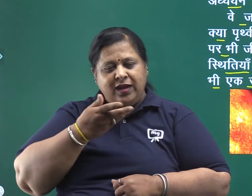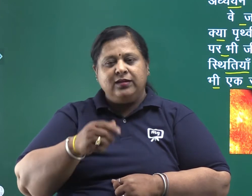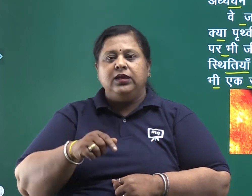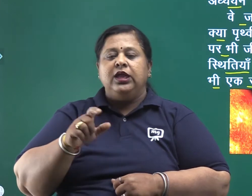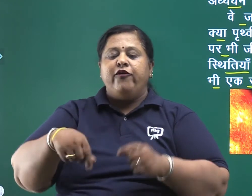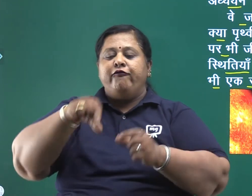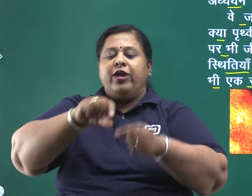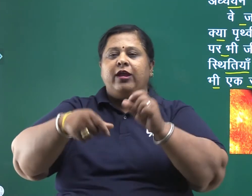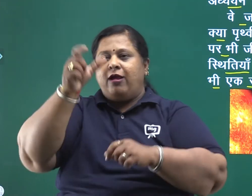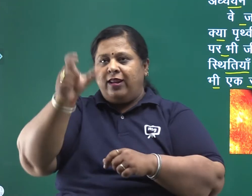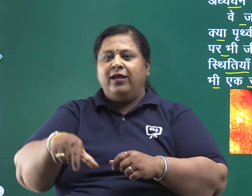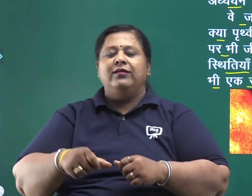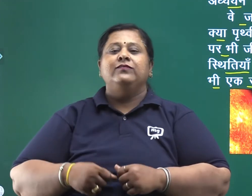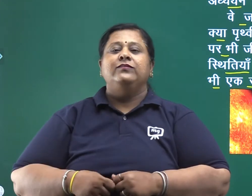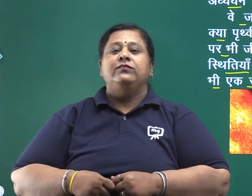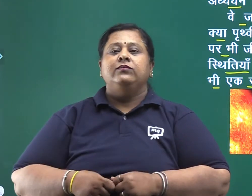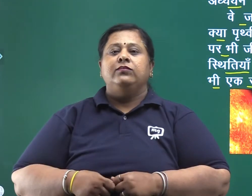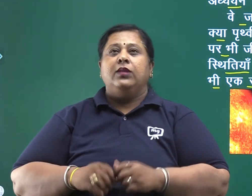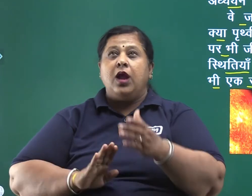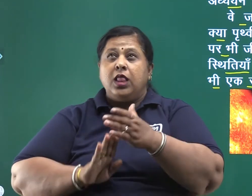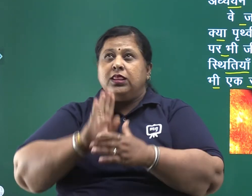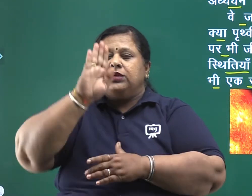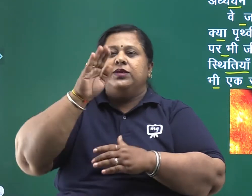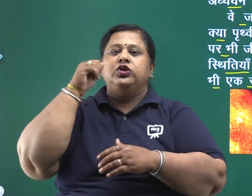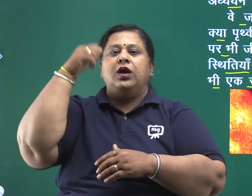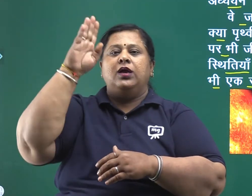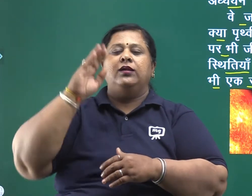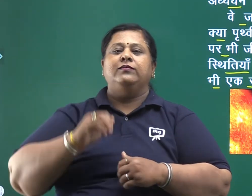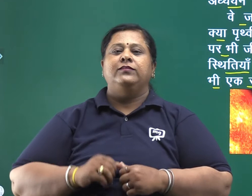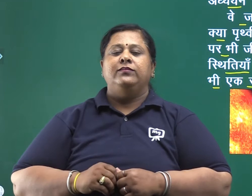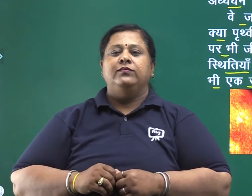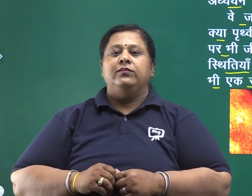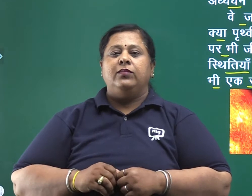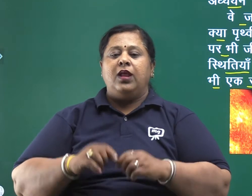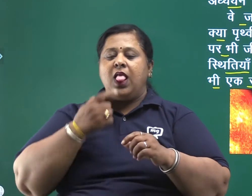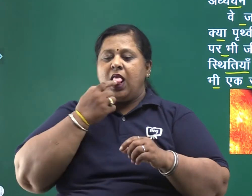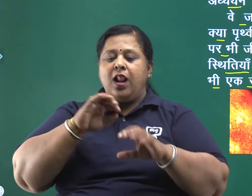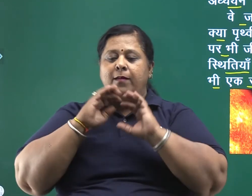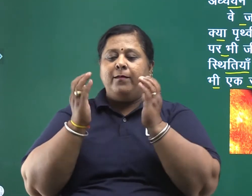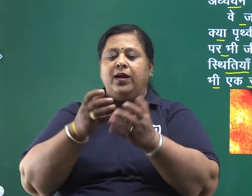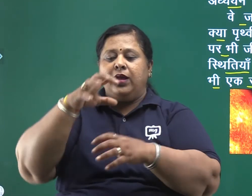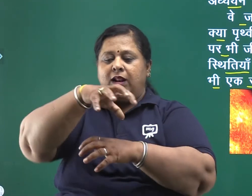कि वैज्ञानिक अंतरिक्ष में जाकर मंगल ग्रह पर